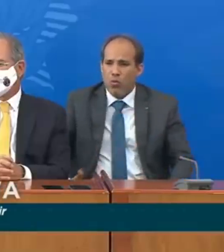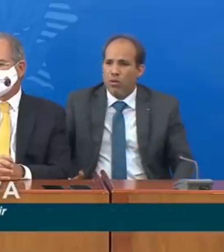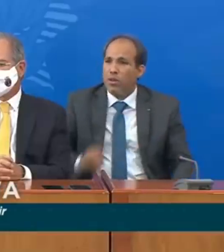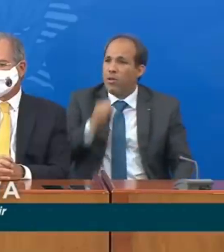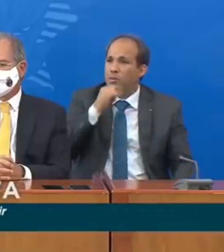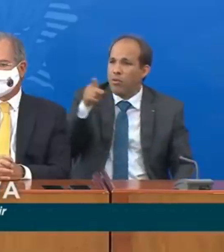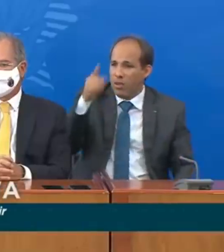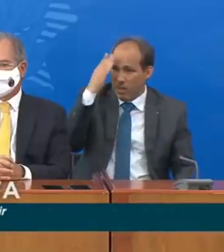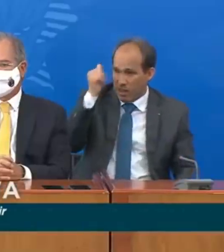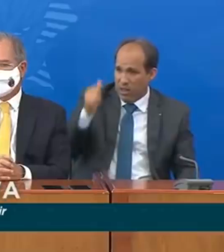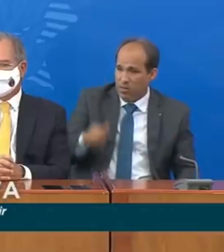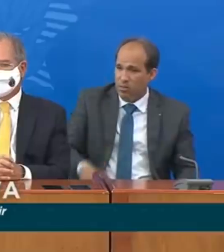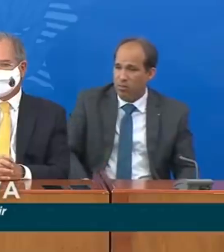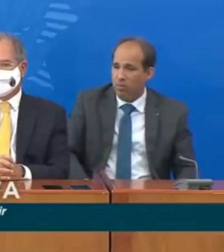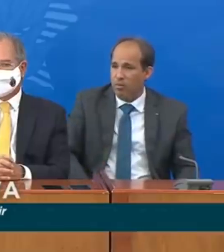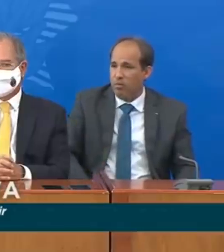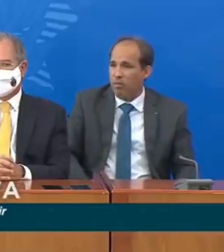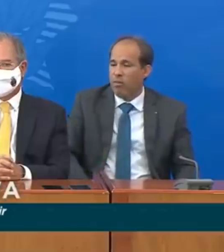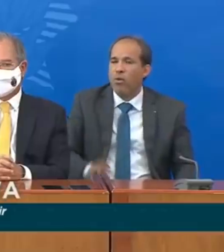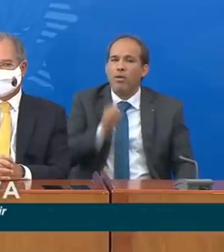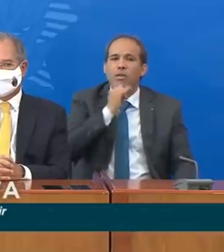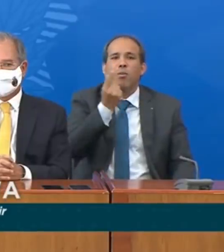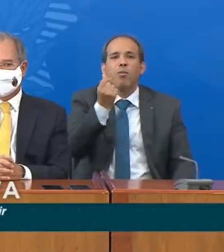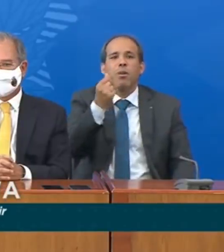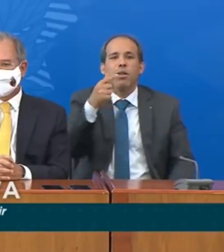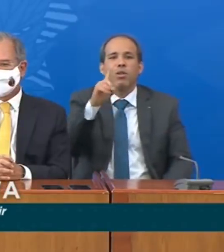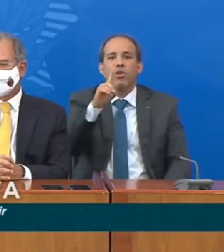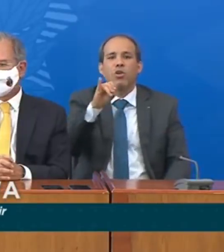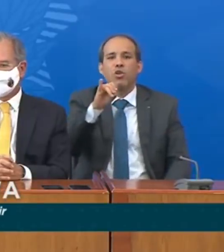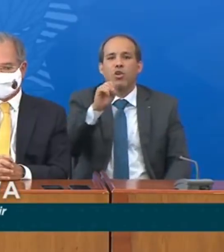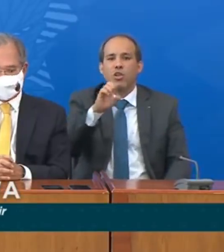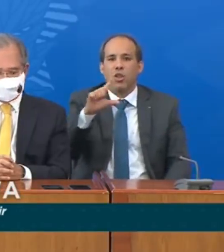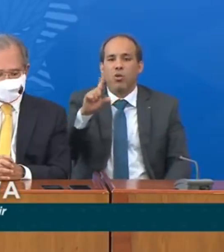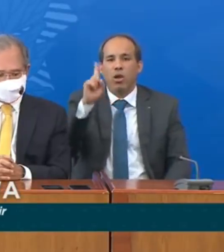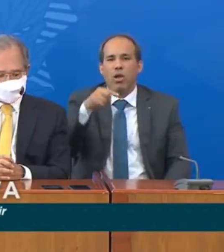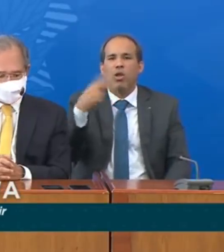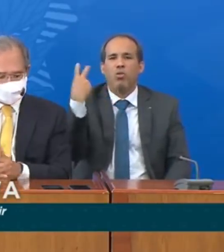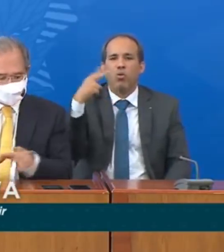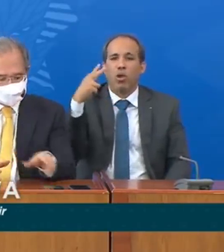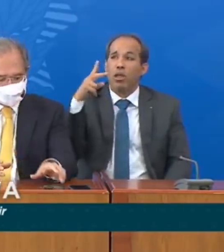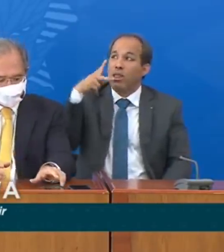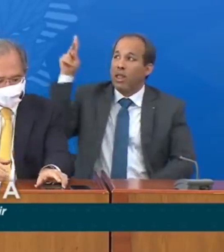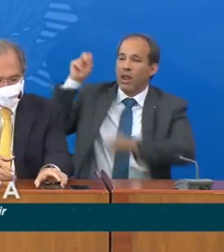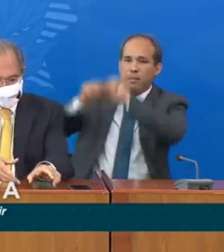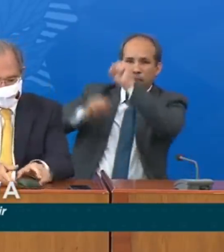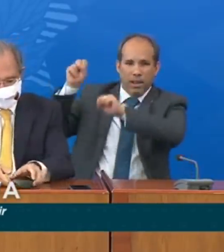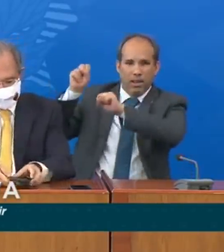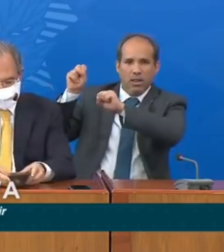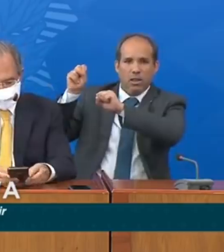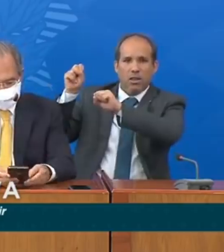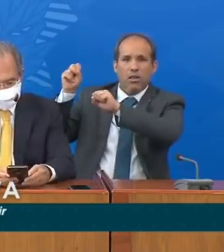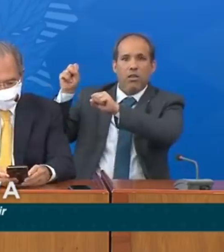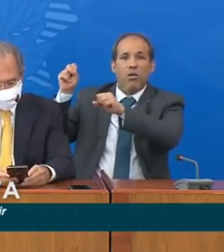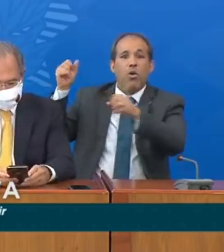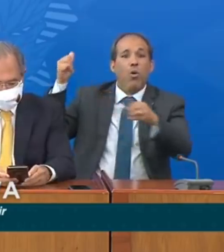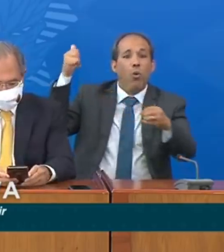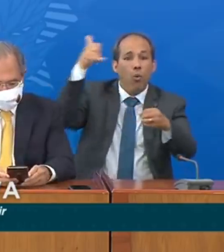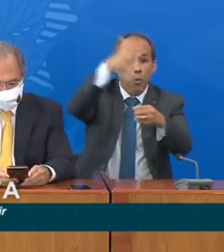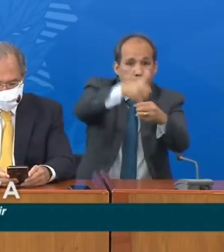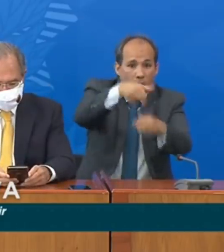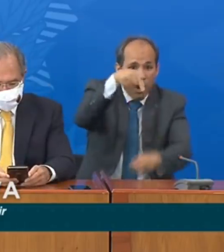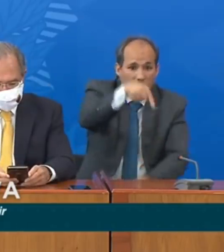exemplo, sabendo, o preço do diesel está R$ 2,00 nas refinarias. Você tem como botar ali